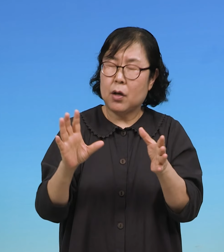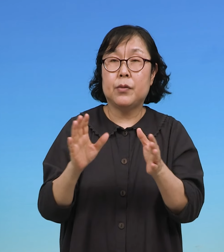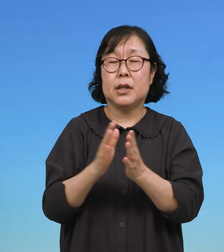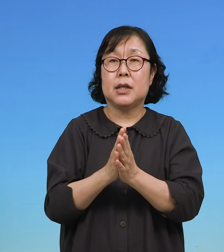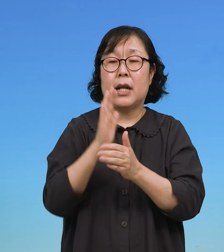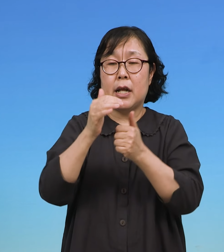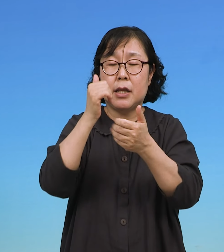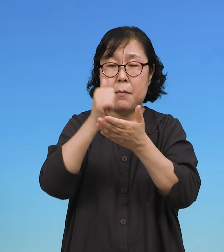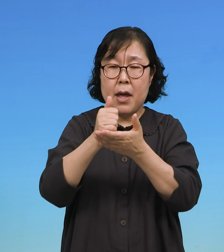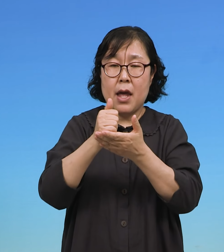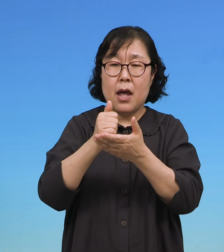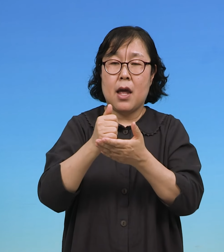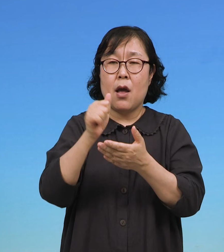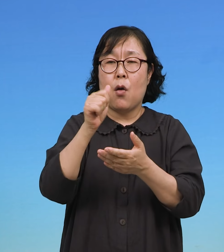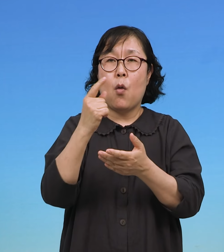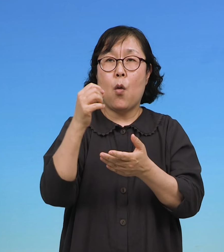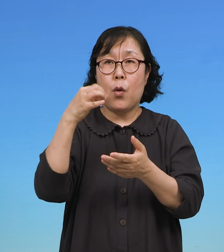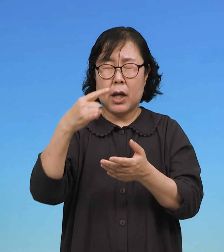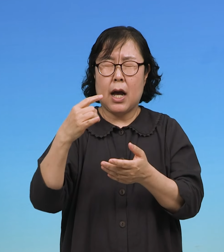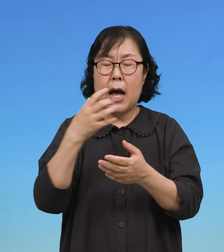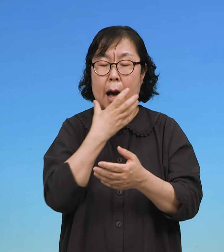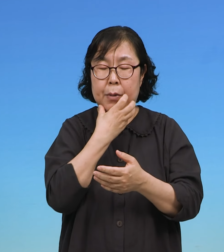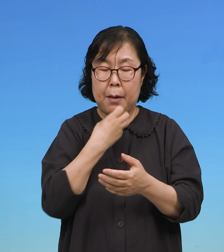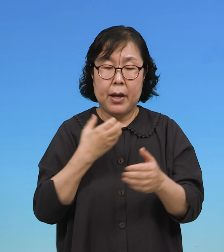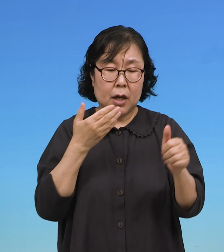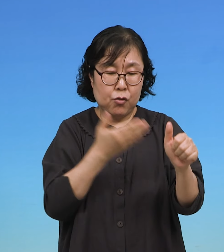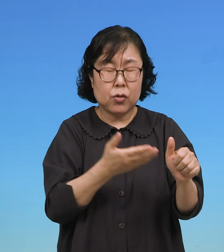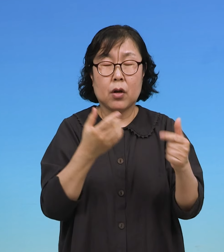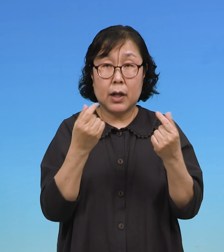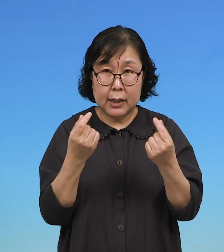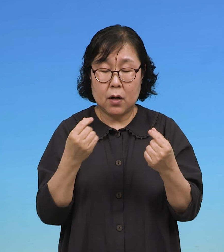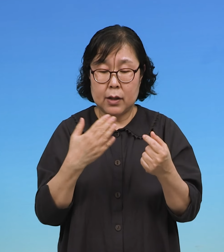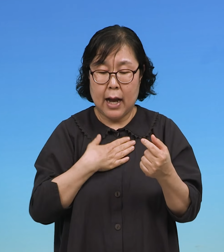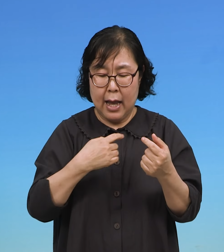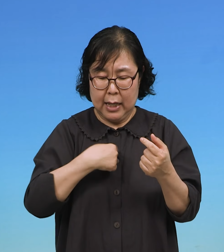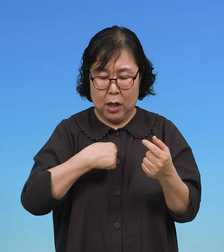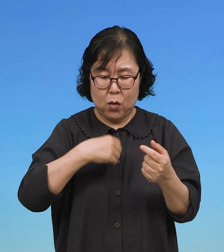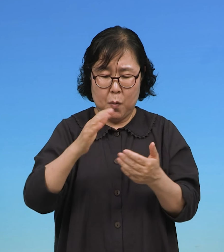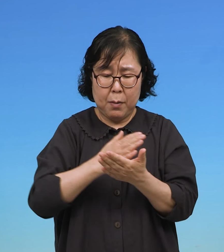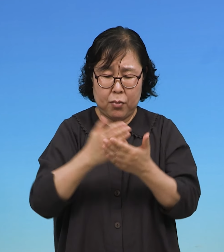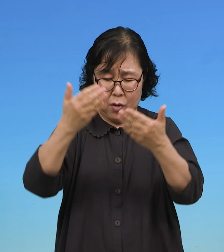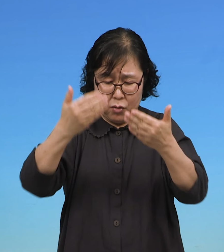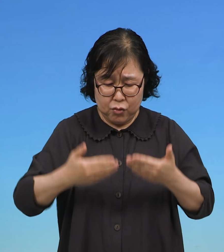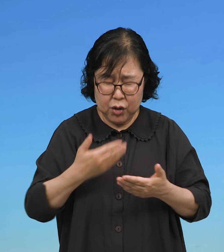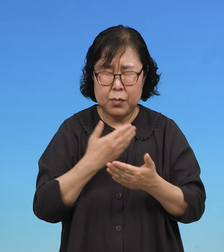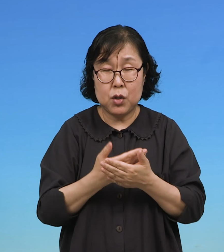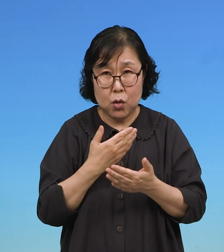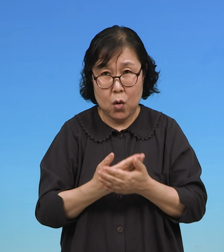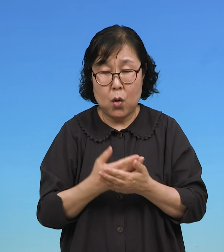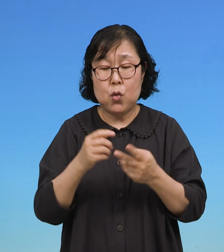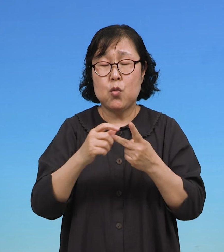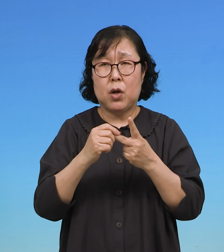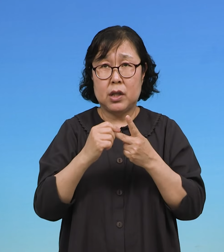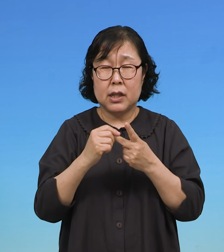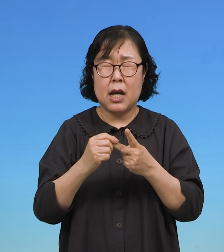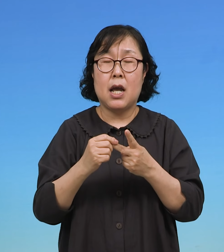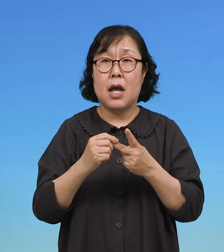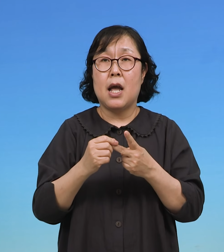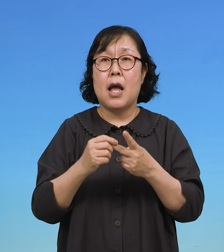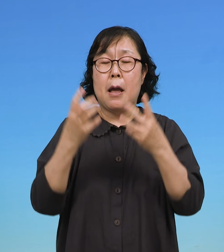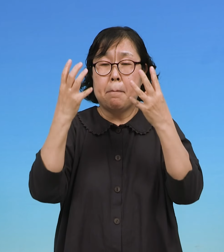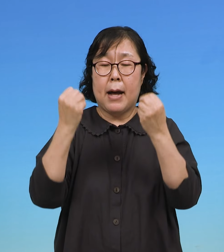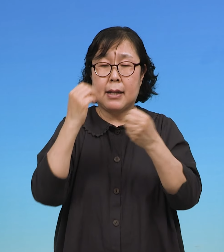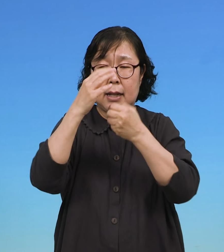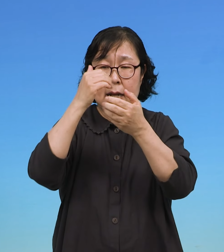아니하시는 하나님의 호의가 아브라함에게 베풀어졌듯이 저에게도 베풀어 주시옵소서. 그런가 하면